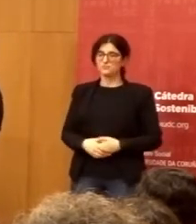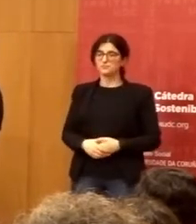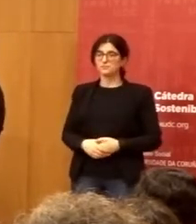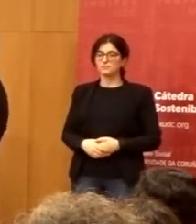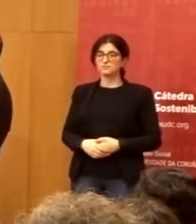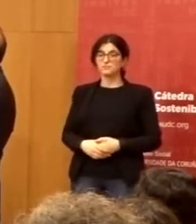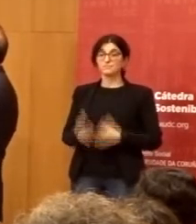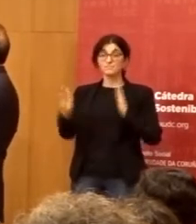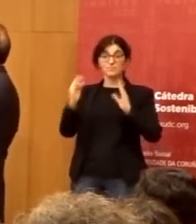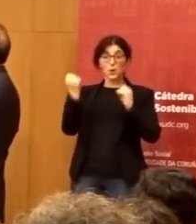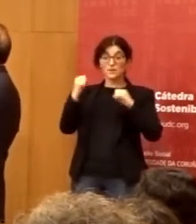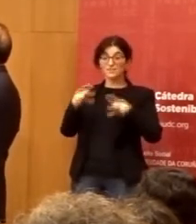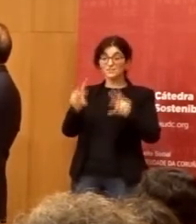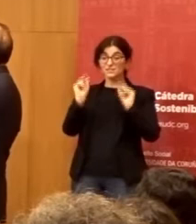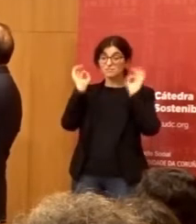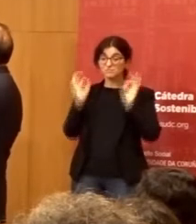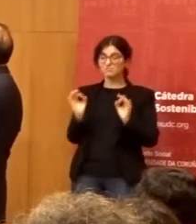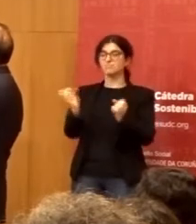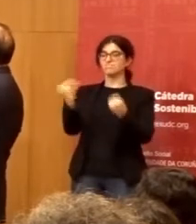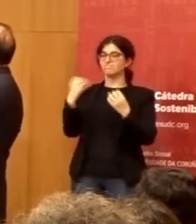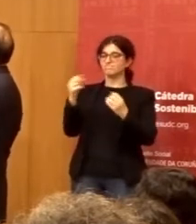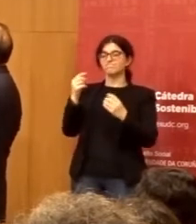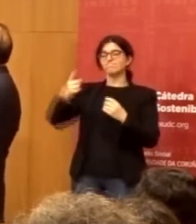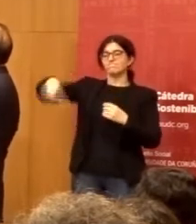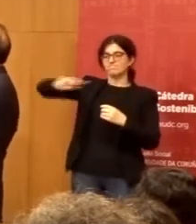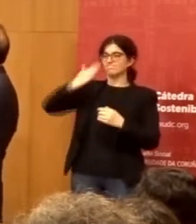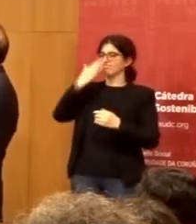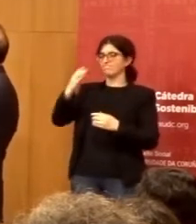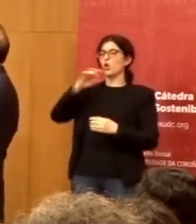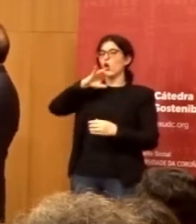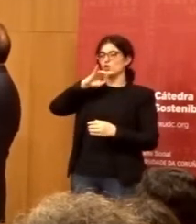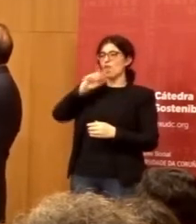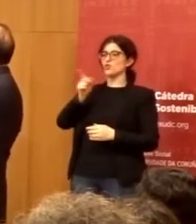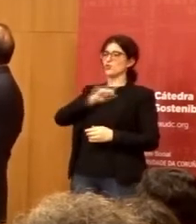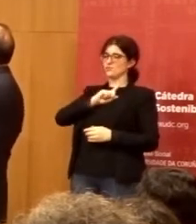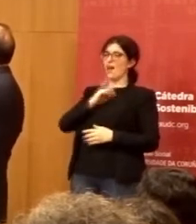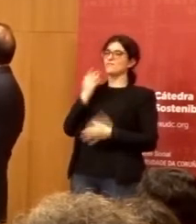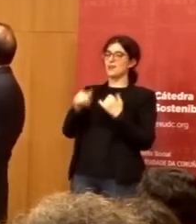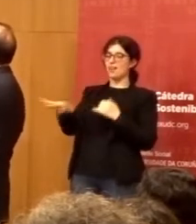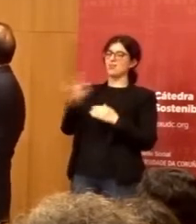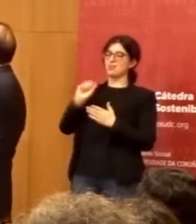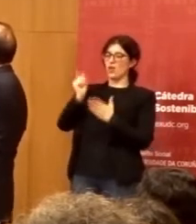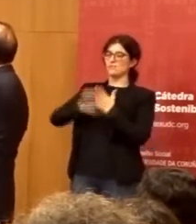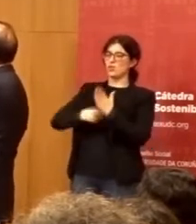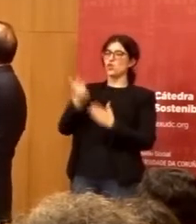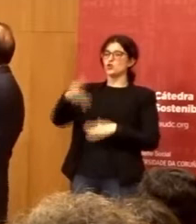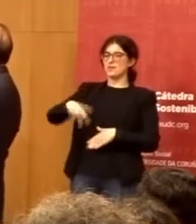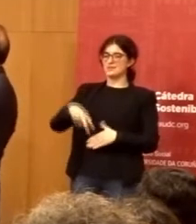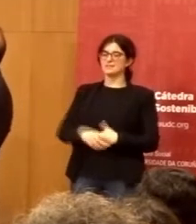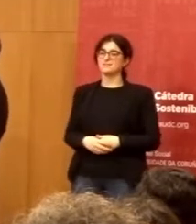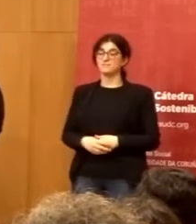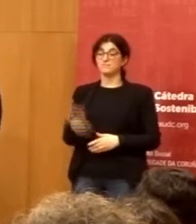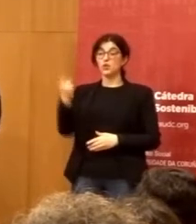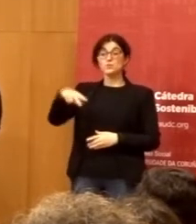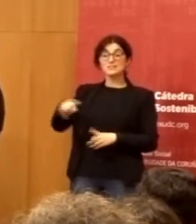Pasado el periodo de prácticas, me informan que están súper contentos conmigo, con mi trabajo, y deciden contratarme durante 2 meses. Pasan